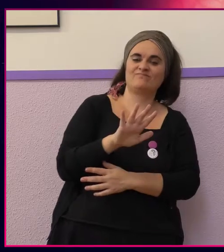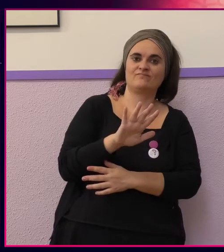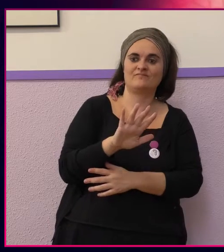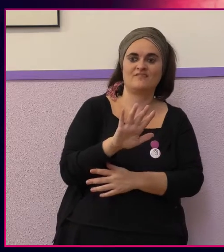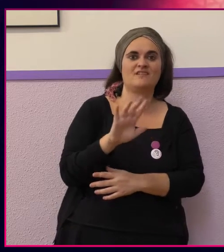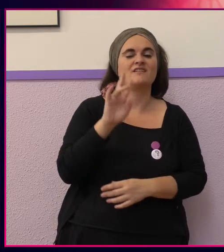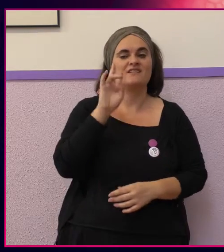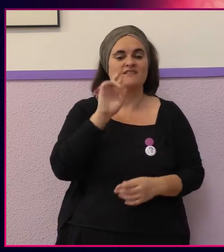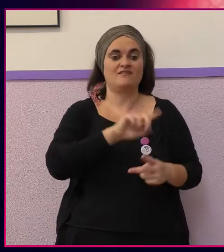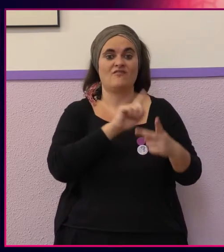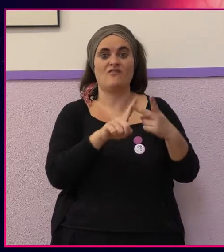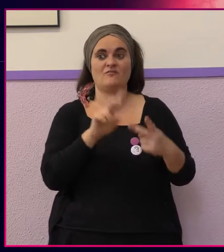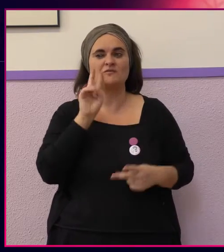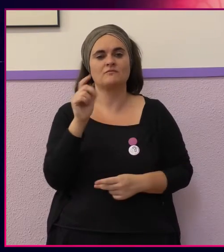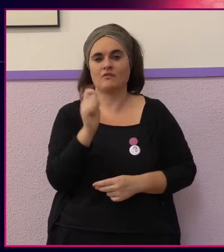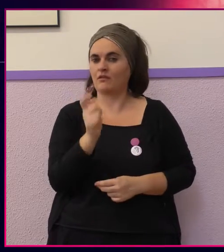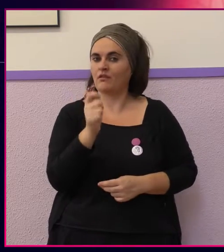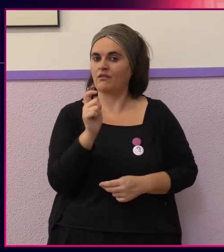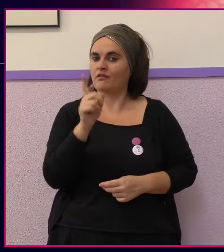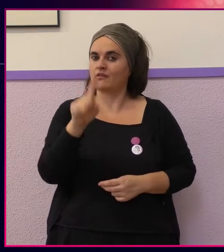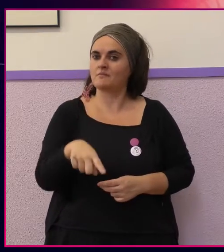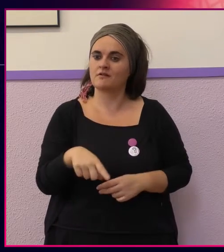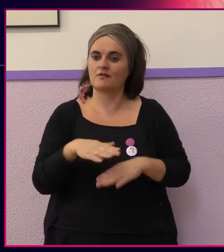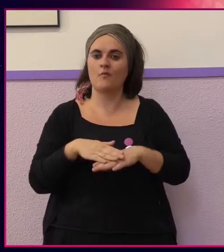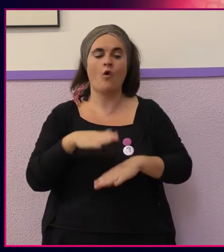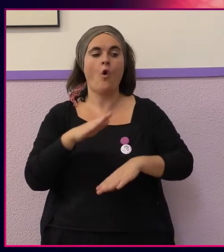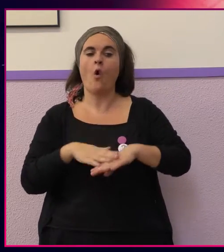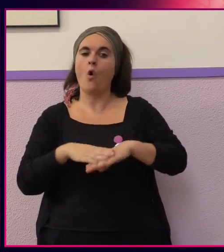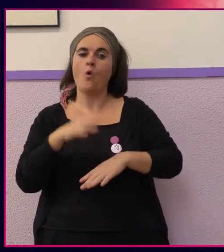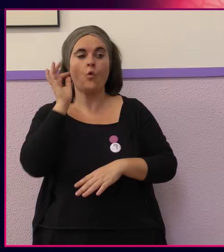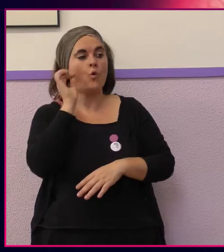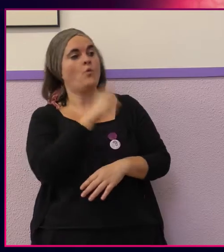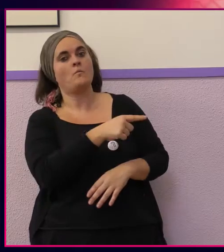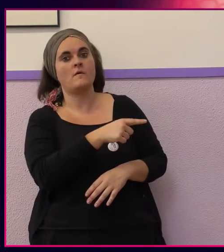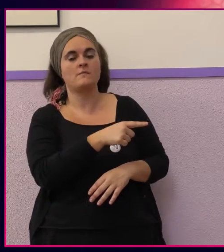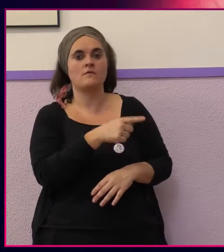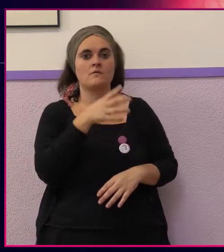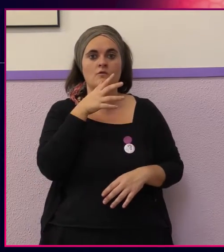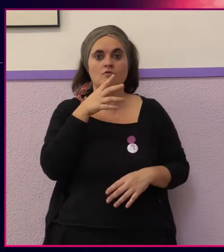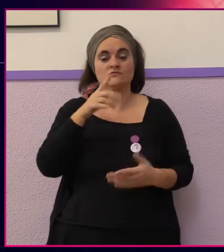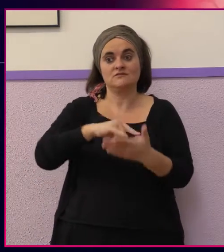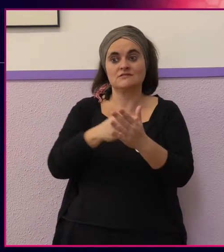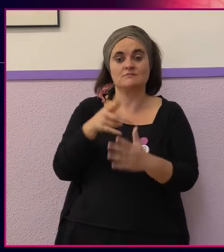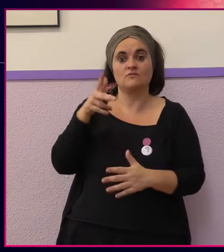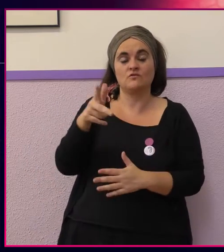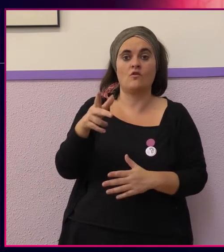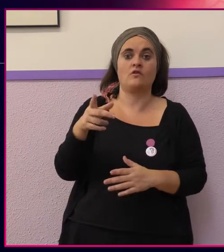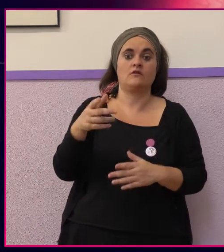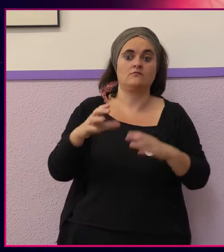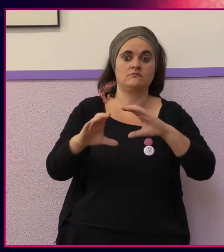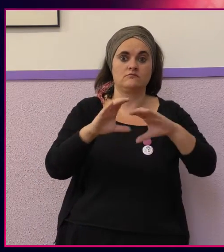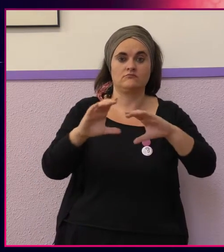ya en demasiadas ocasiones son culpabilizadas por un sistema una judicatura y unos medios de